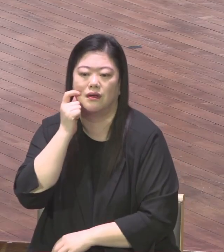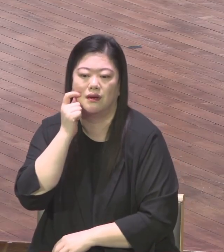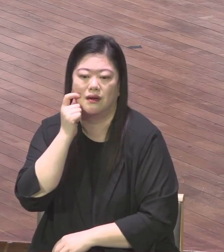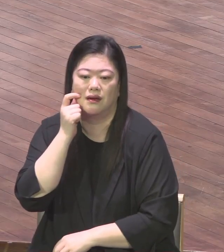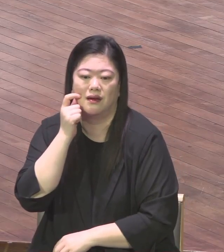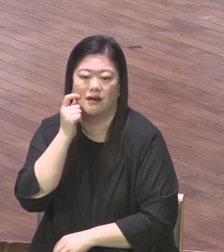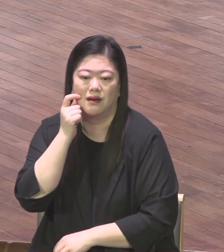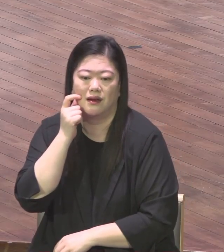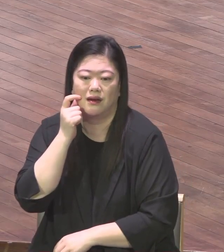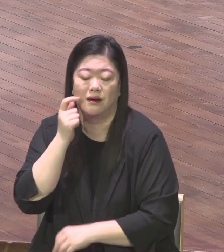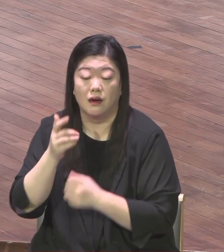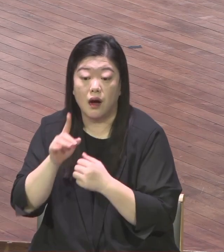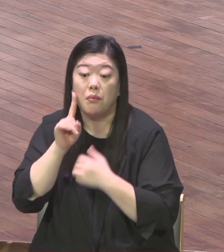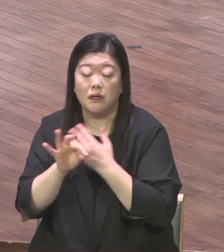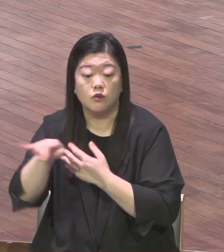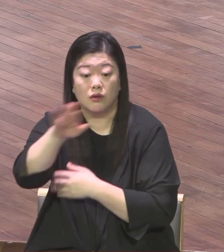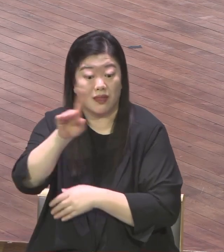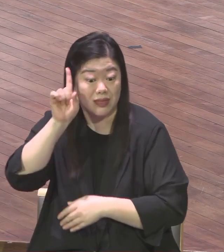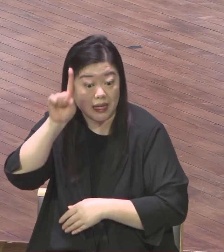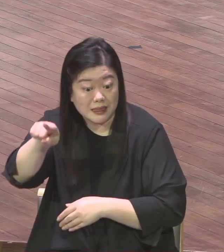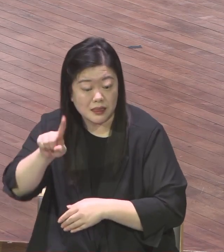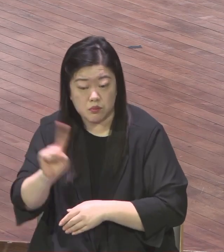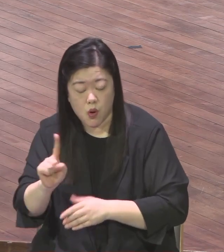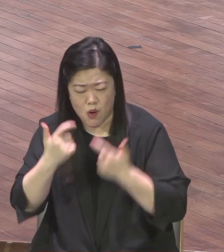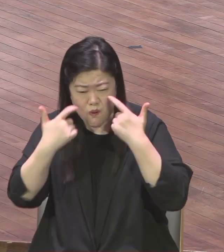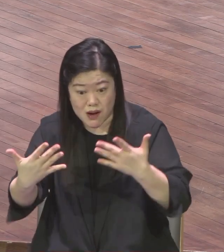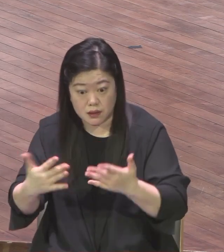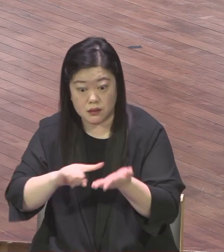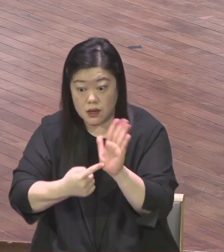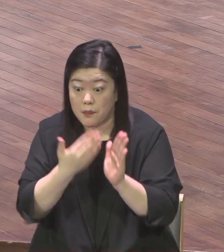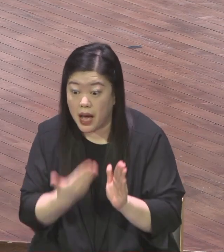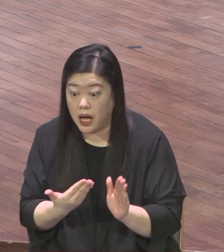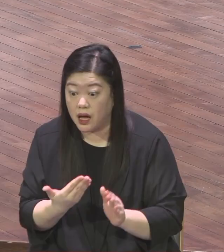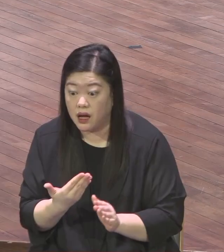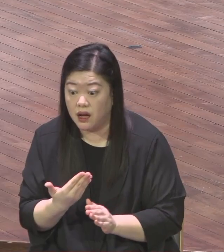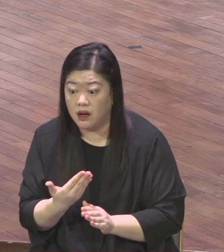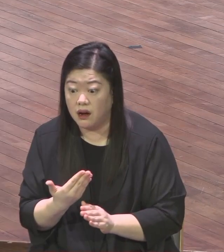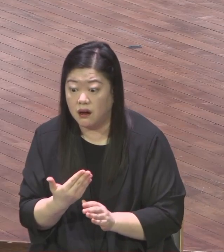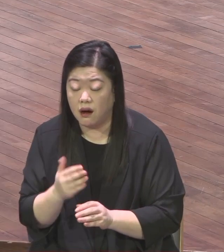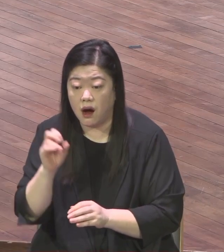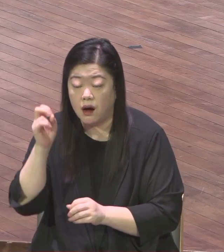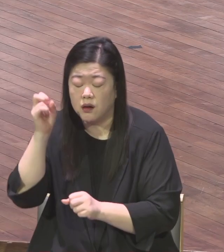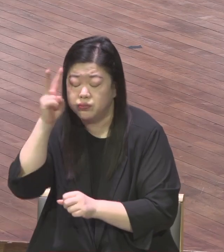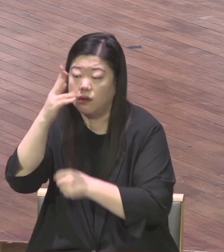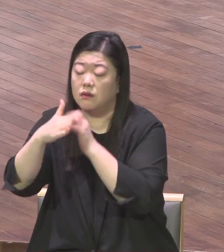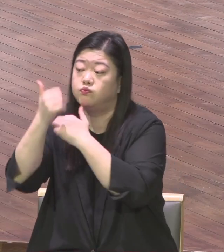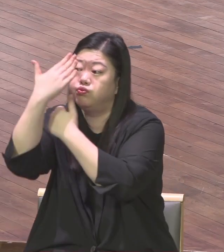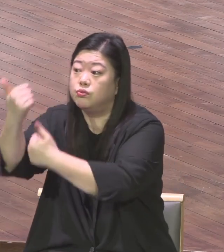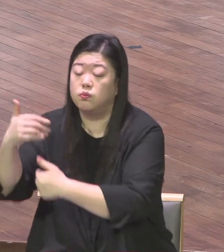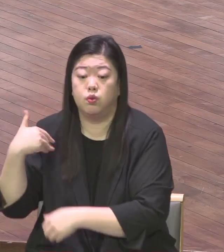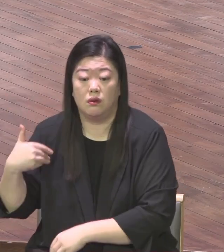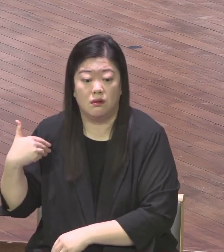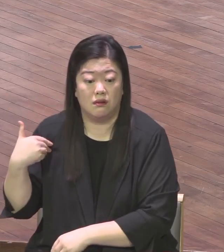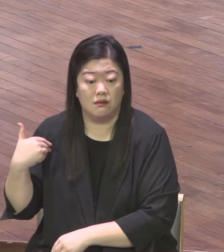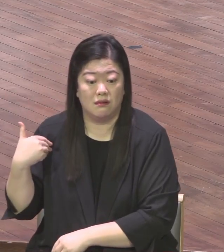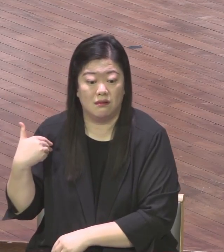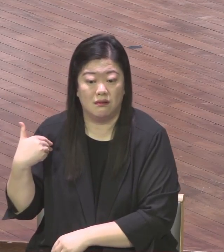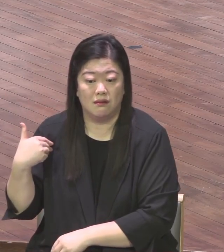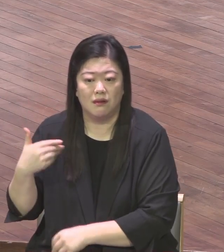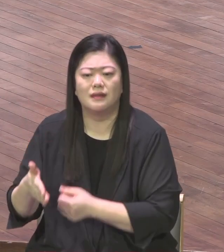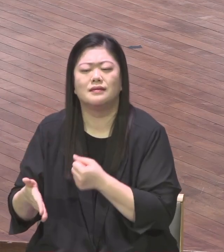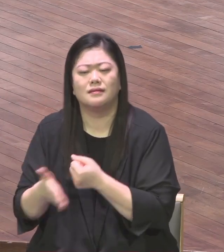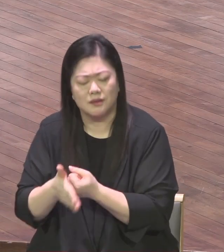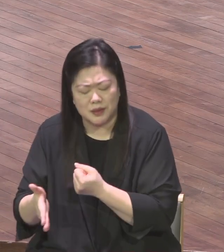못한도다. 내일을 어떻게 합니까 우리가? 내일이 어디 있습니까? 누가 보장합니까 그거를?